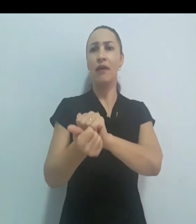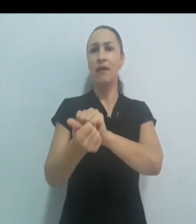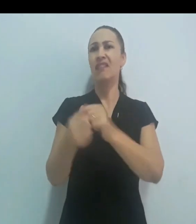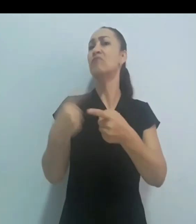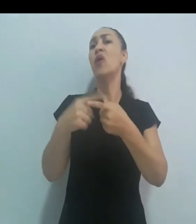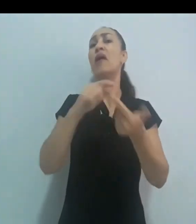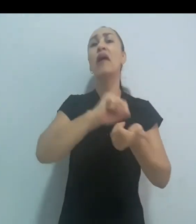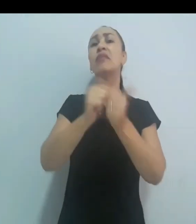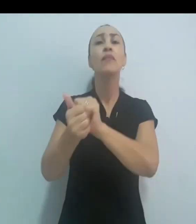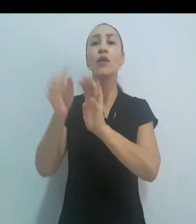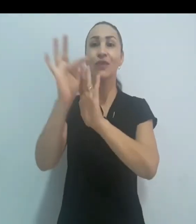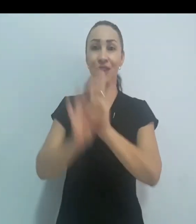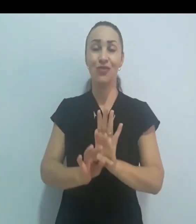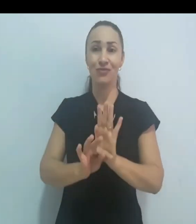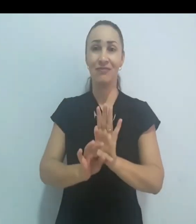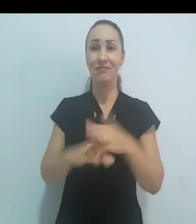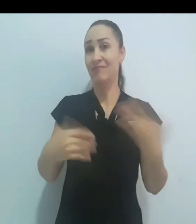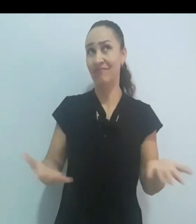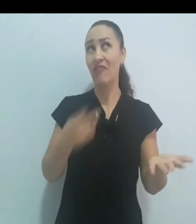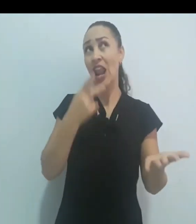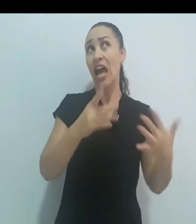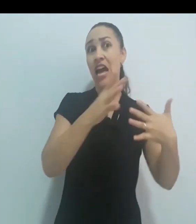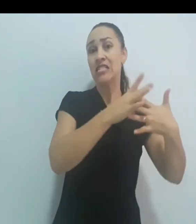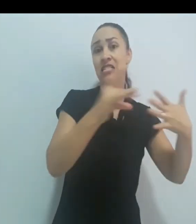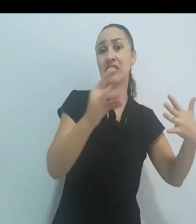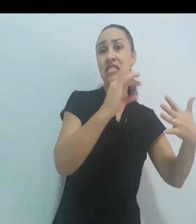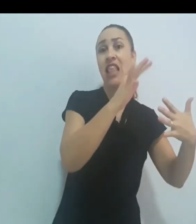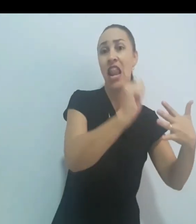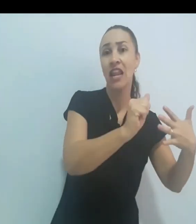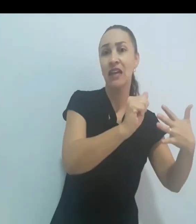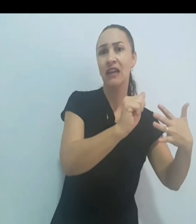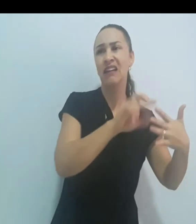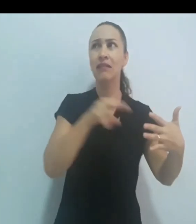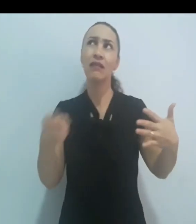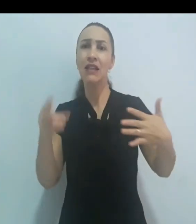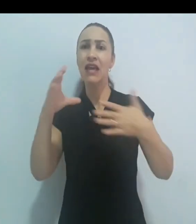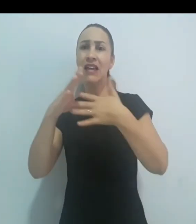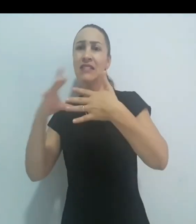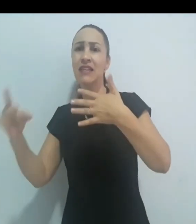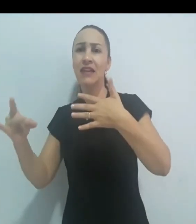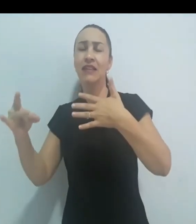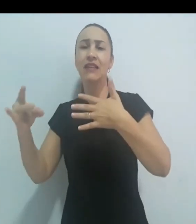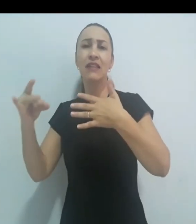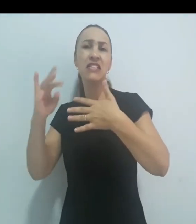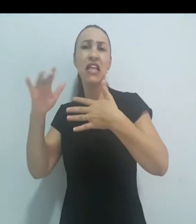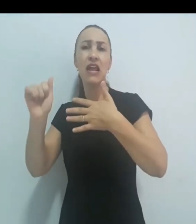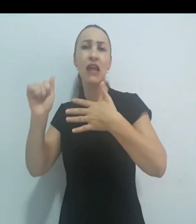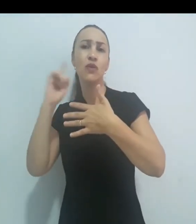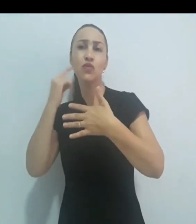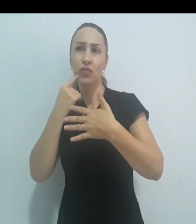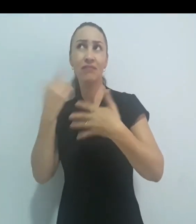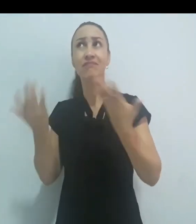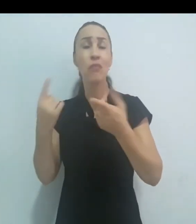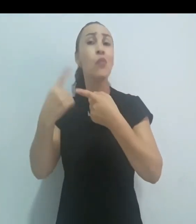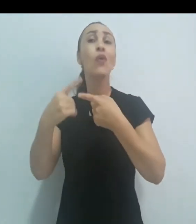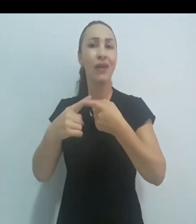da adaptação, né? Por que eu tenho que adaptar um texto, né? Em vez de falar Cinderela, então eu tenho que falar Cinderela surda. Então essa é uma questão